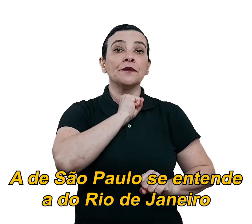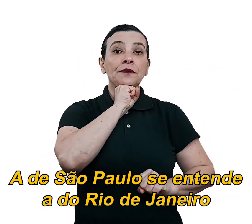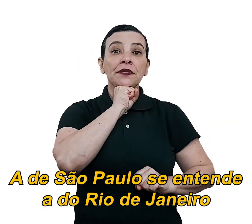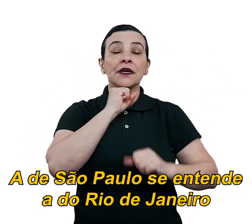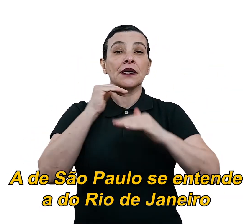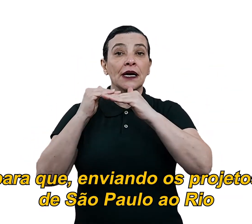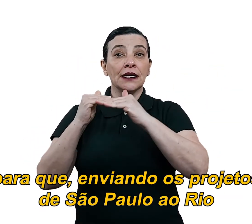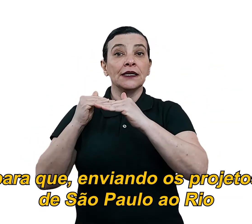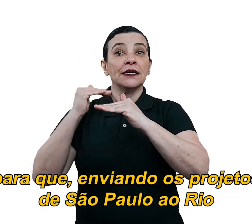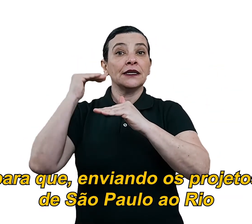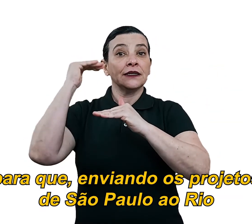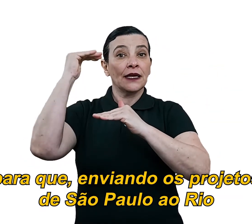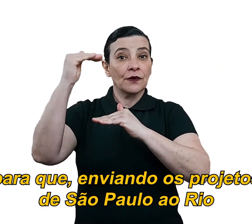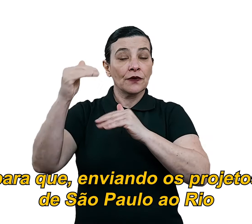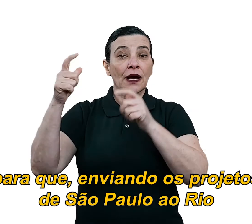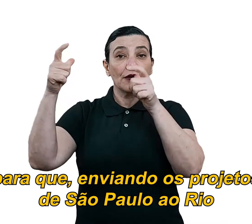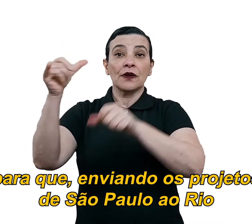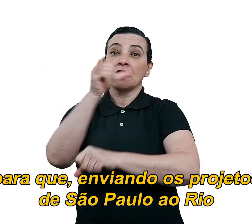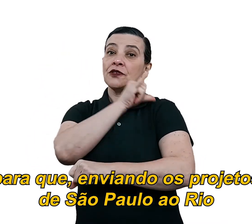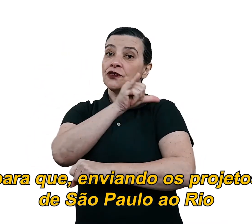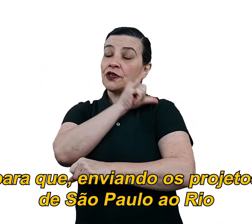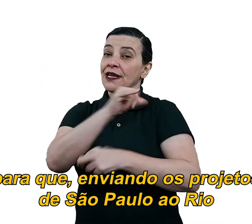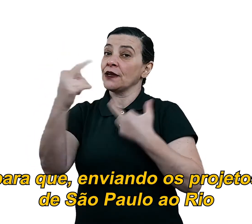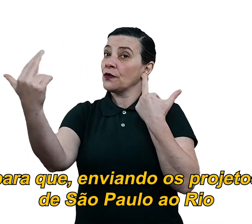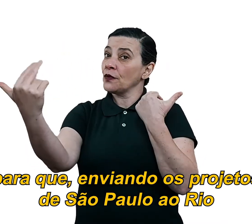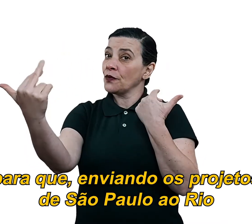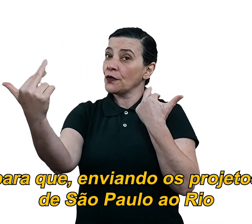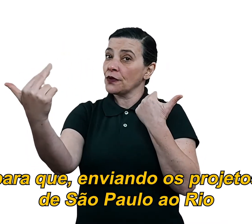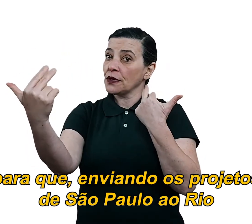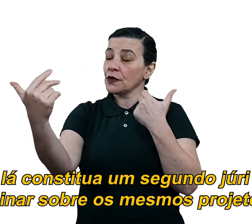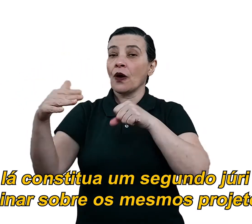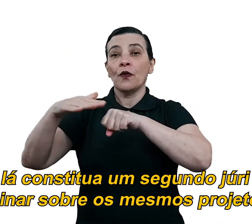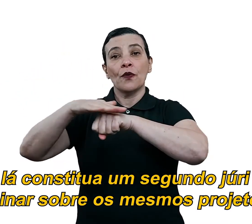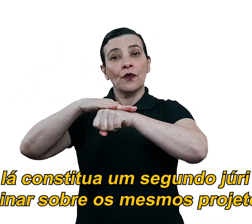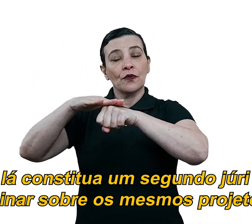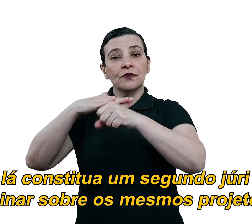com a do Rio de Janeiro, para que, enviando os projetos de São Paulo ao